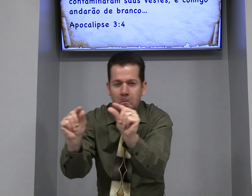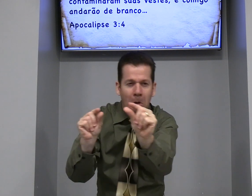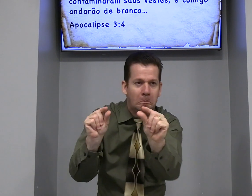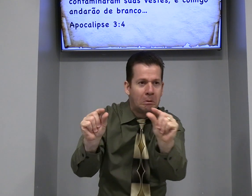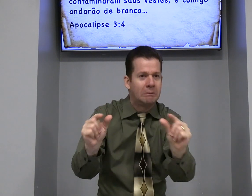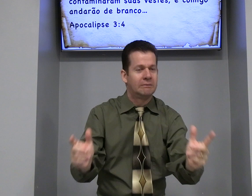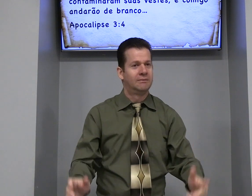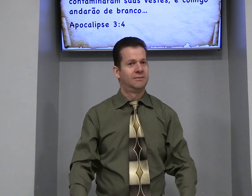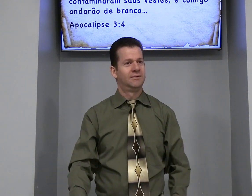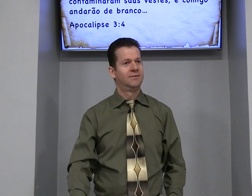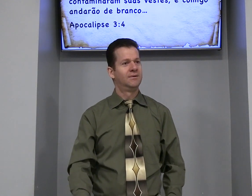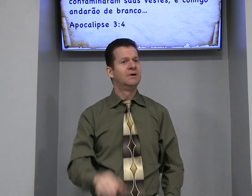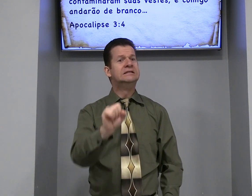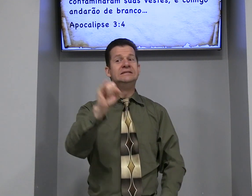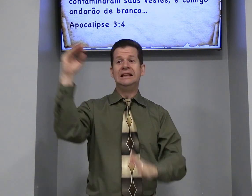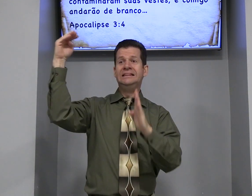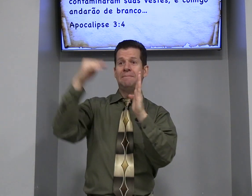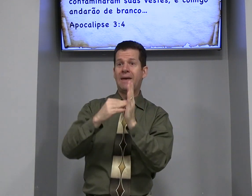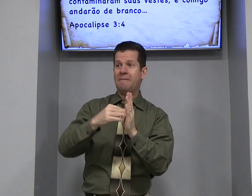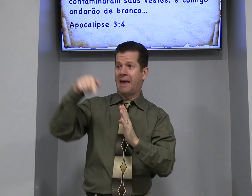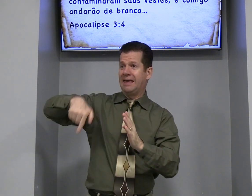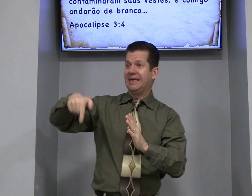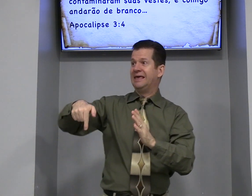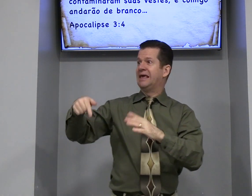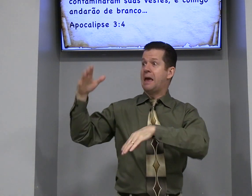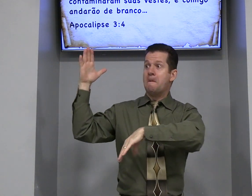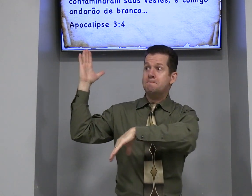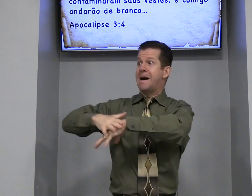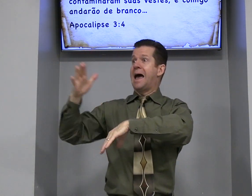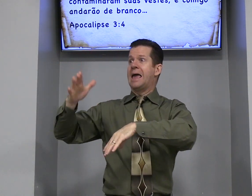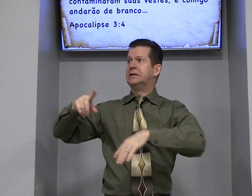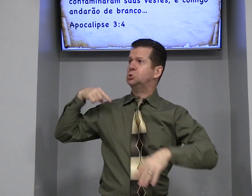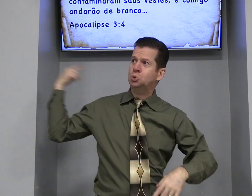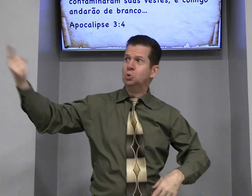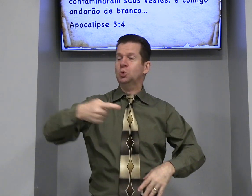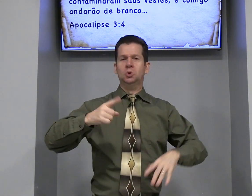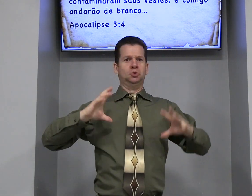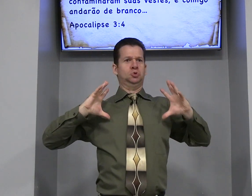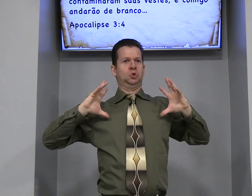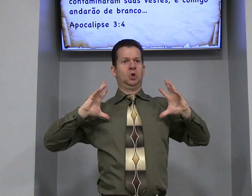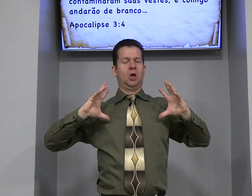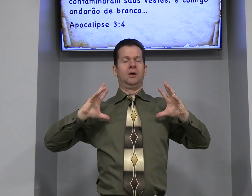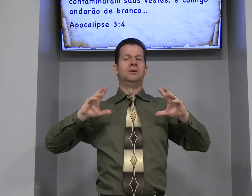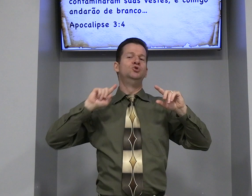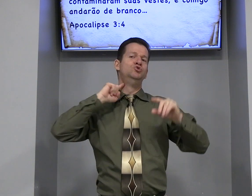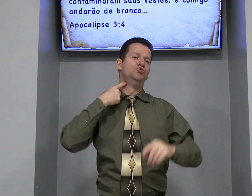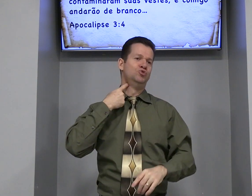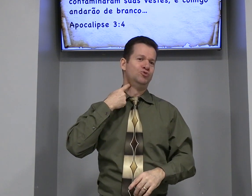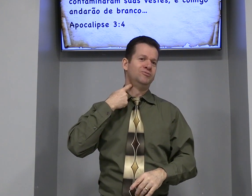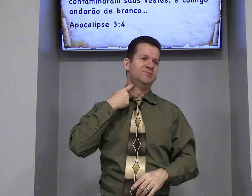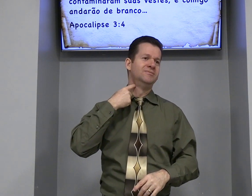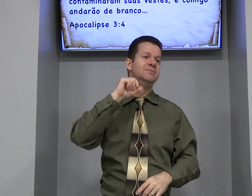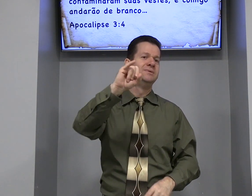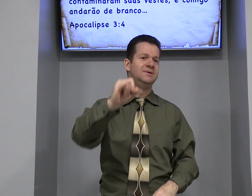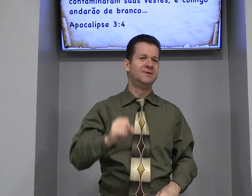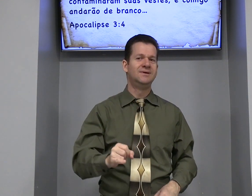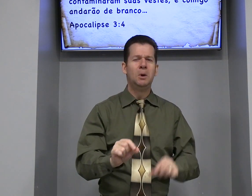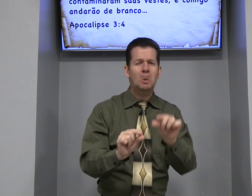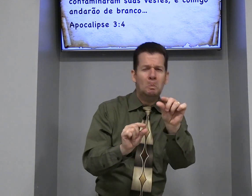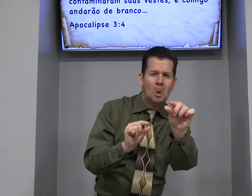e poucas pessoas eram limpas. Vamos pensar que TVM, todos nós estamos